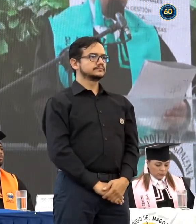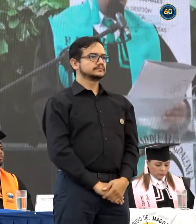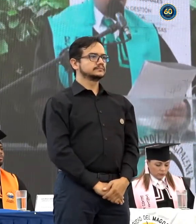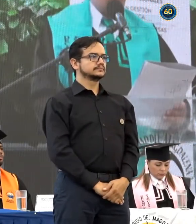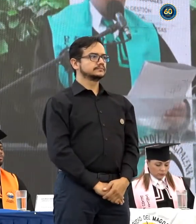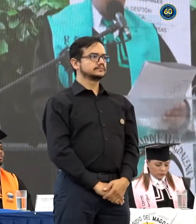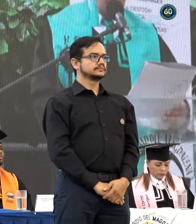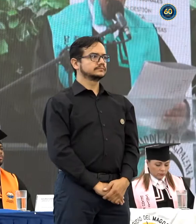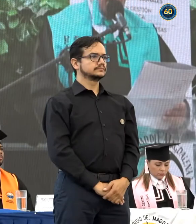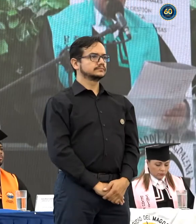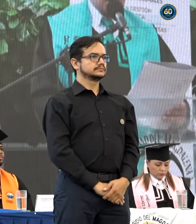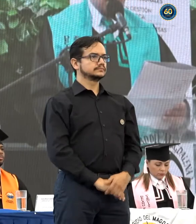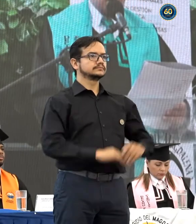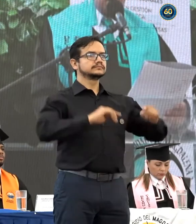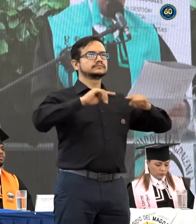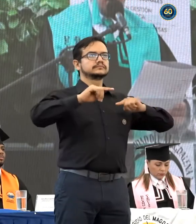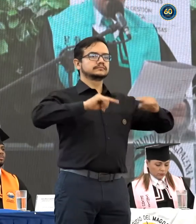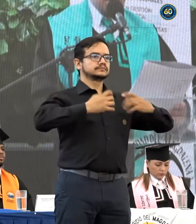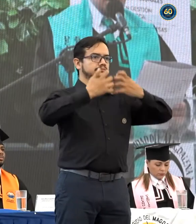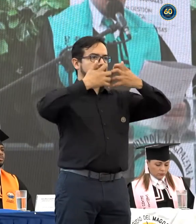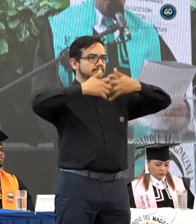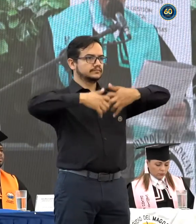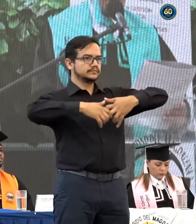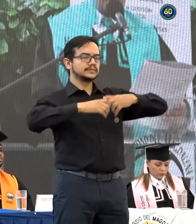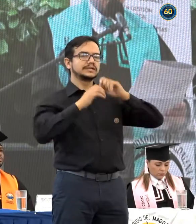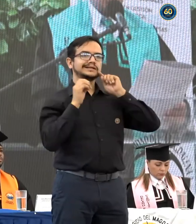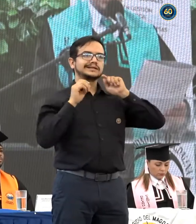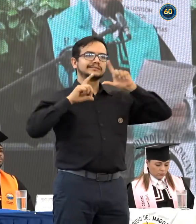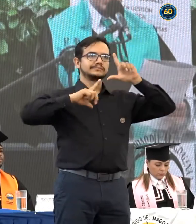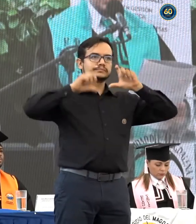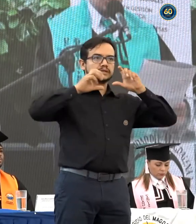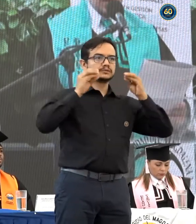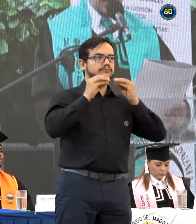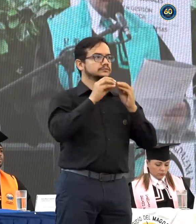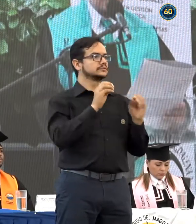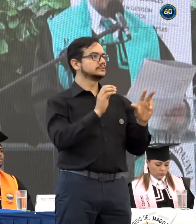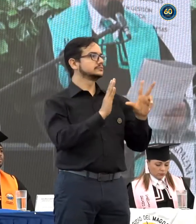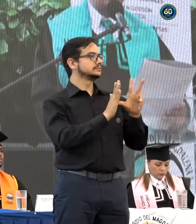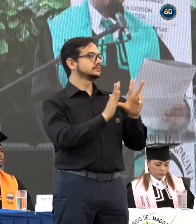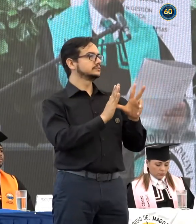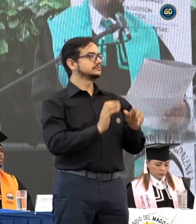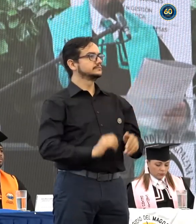administrador y administrador de empresas turísticas y hoteleras